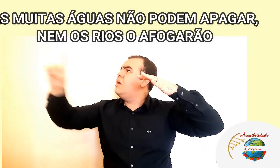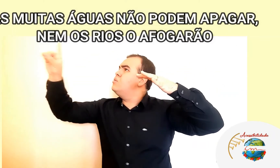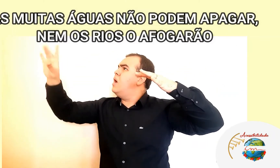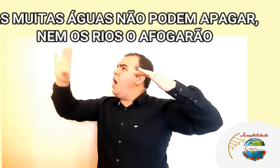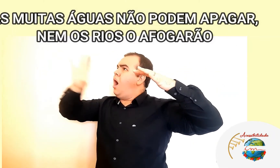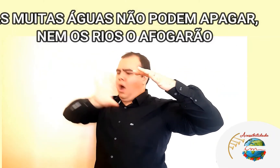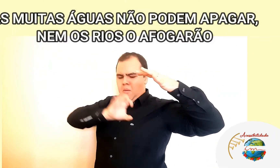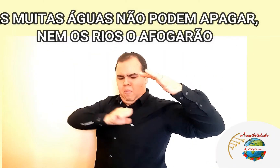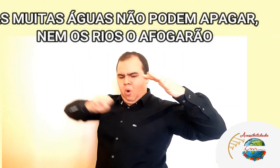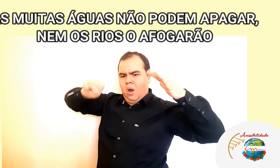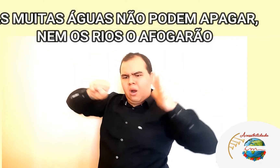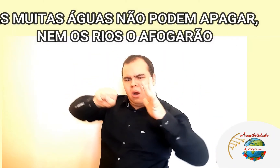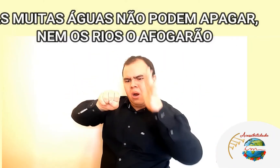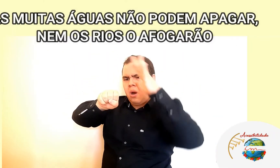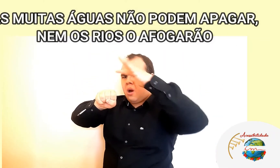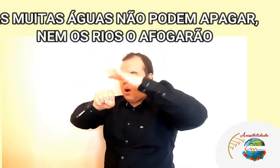águas não podem